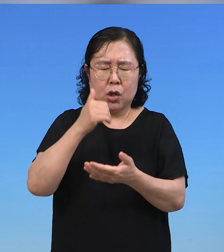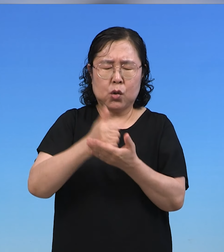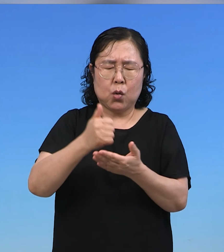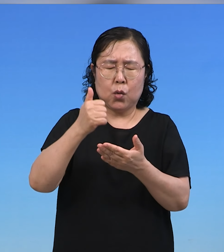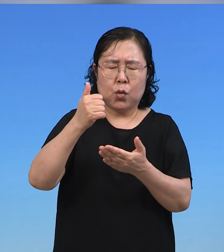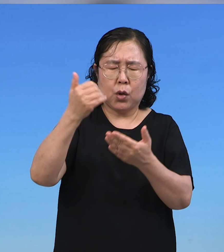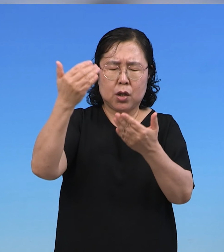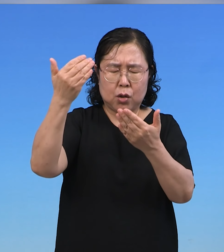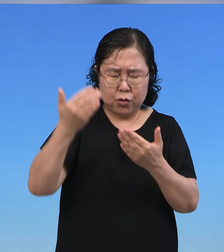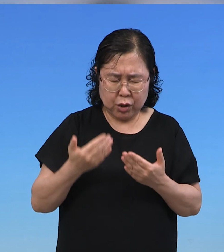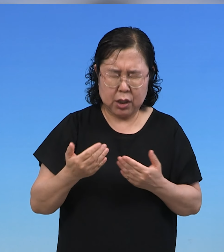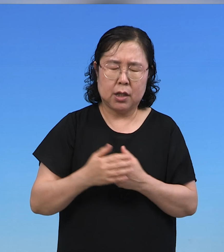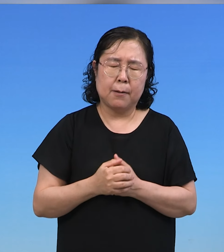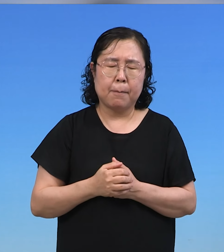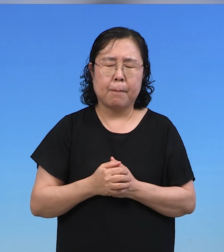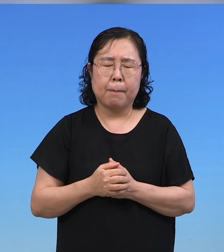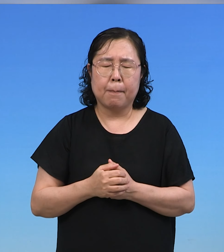이루어 주신,